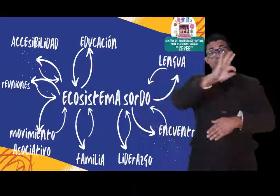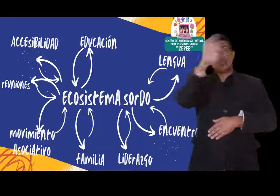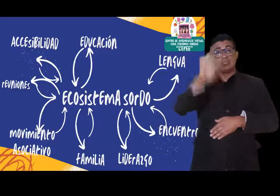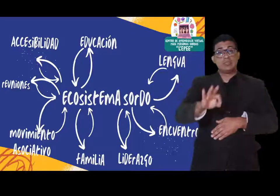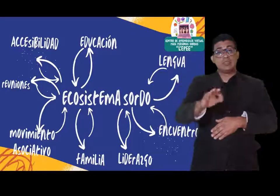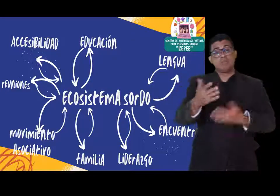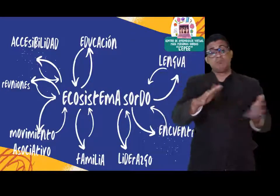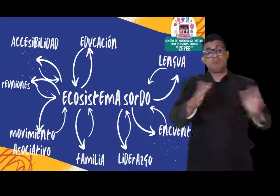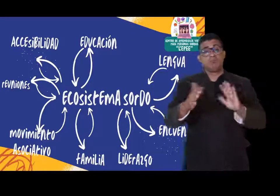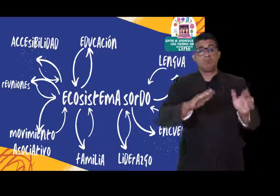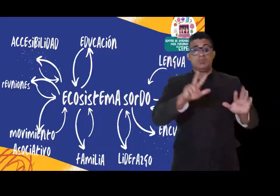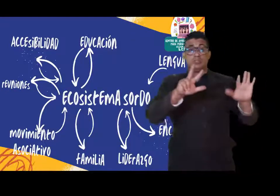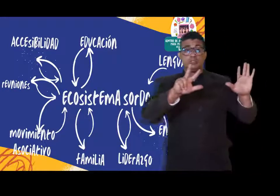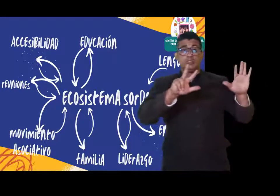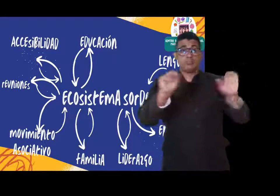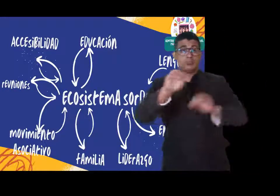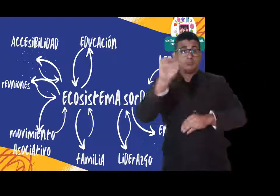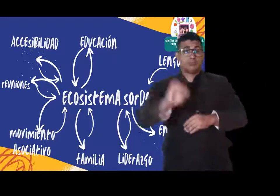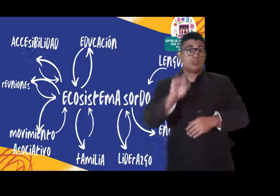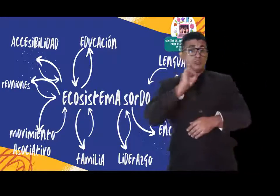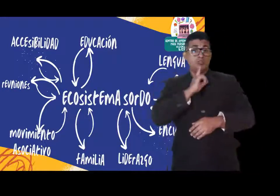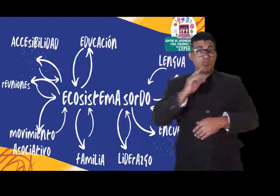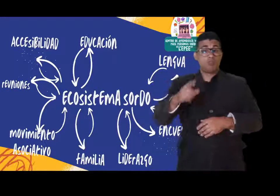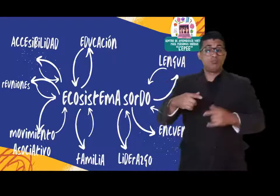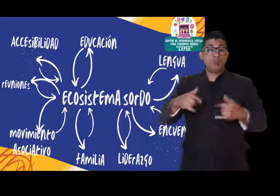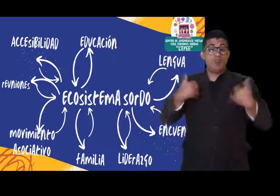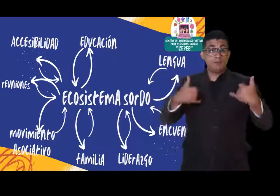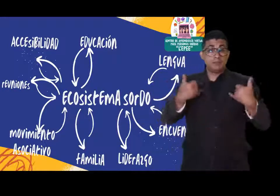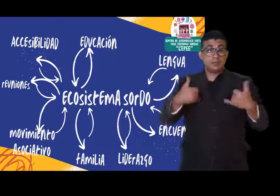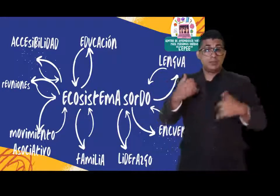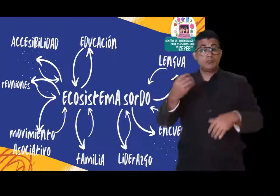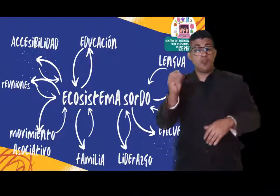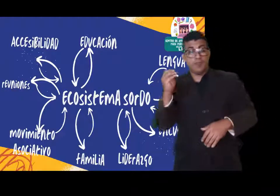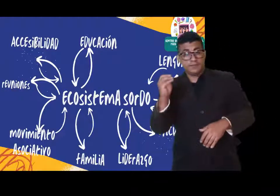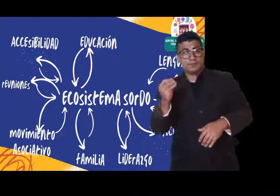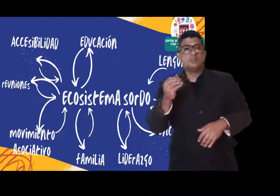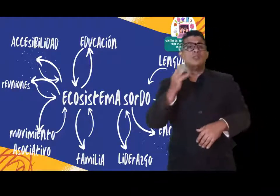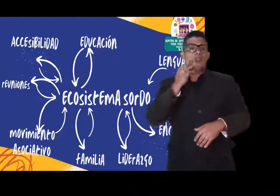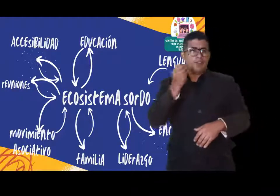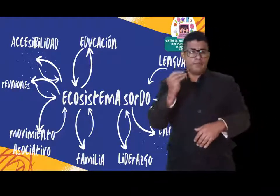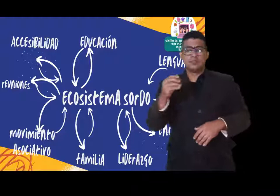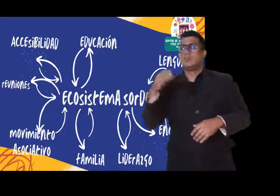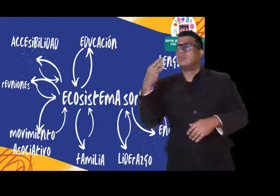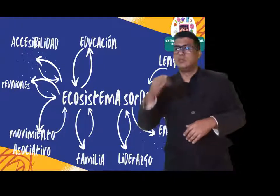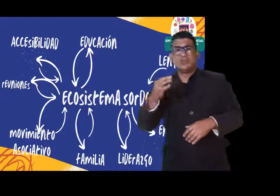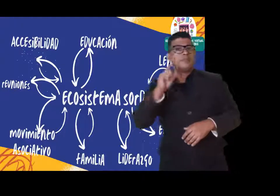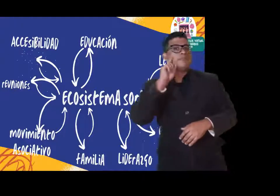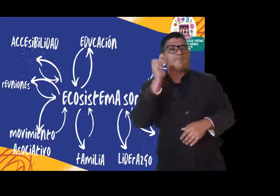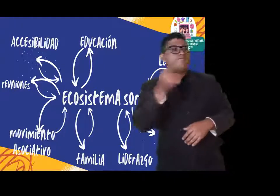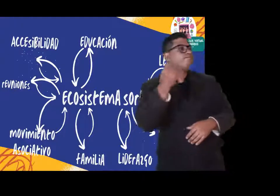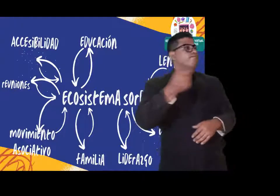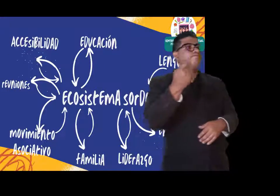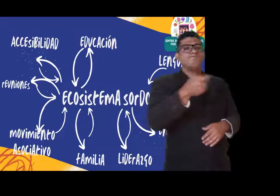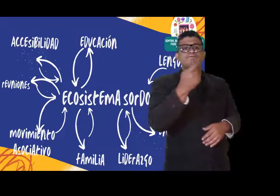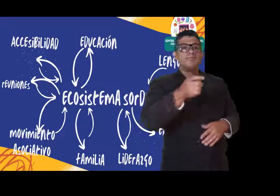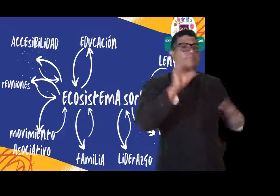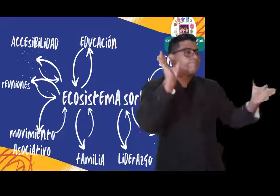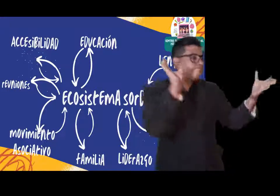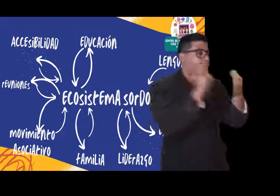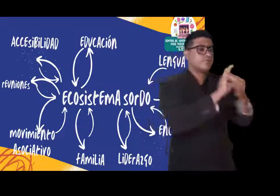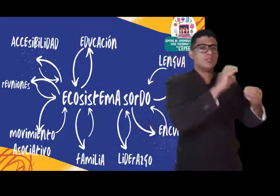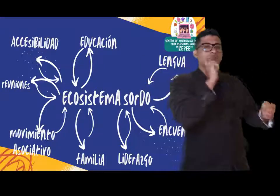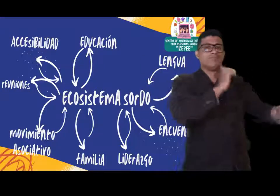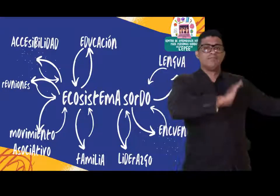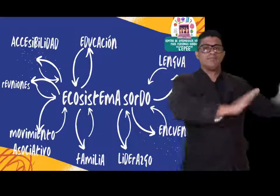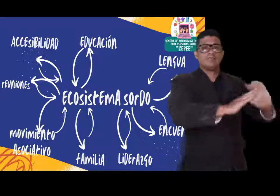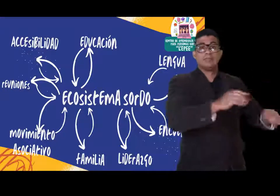Las personas sordas, más o menos un 80% de los jóvenes, ¿sí? Siempre andan buscando con